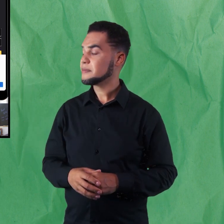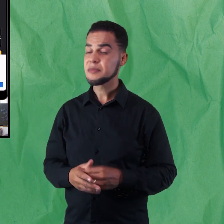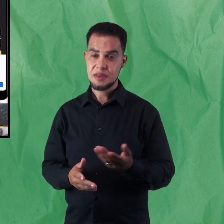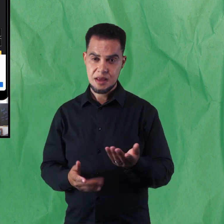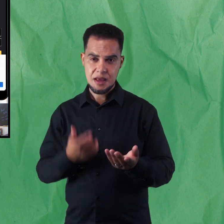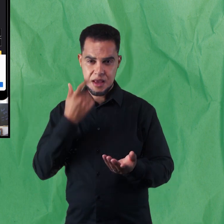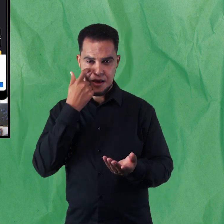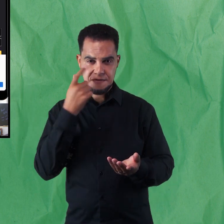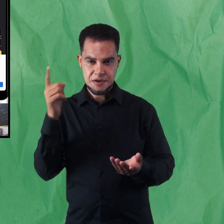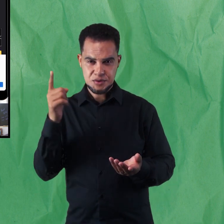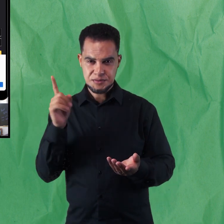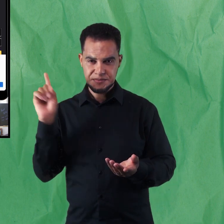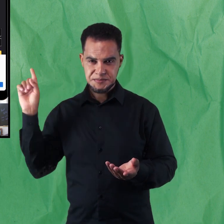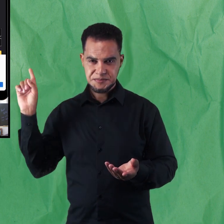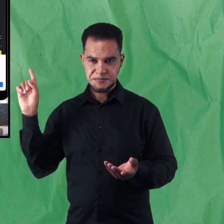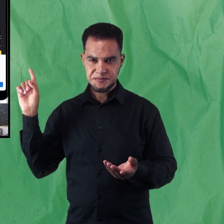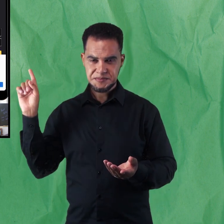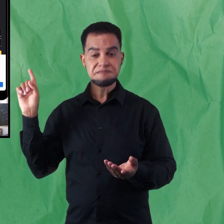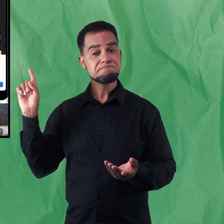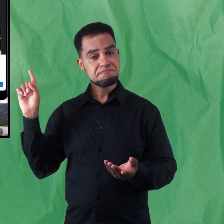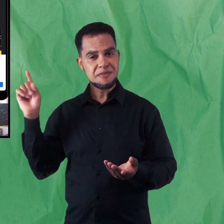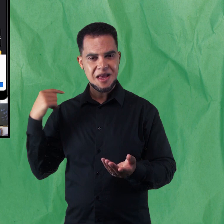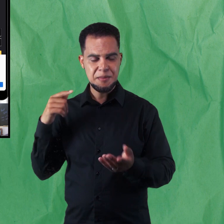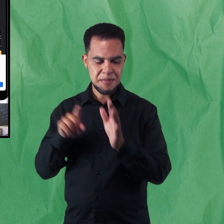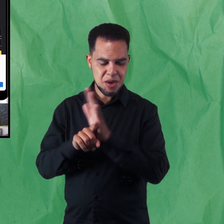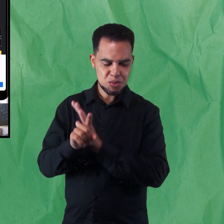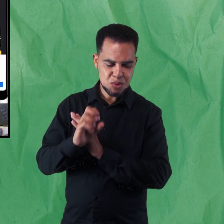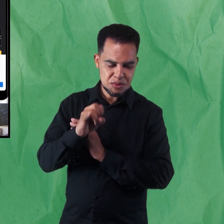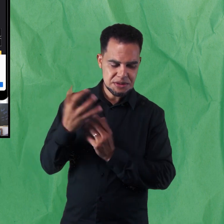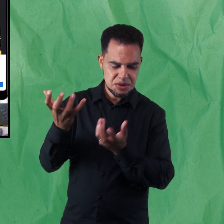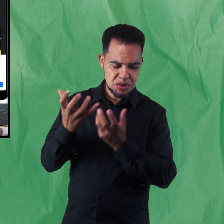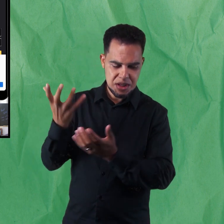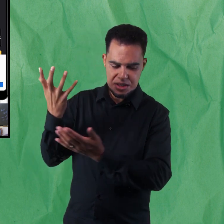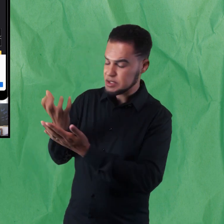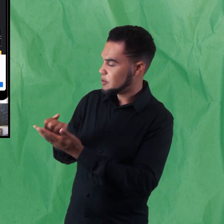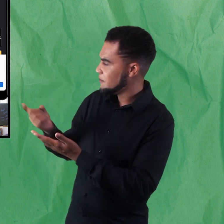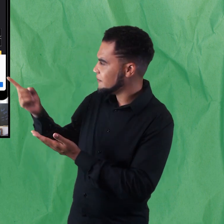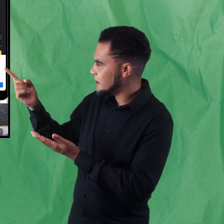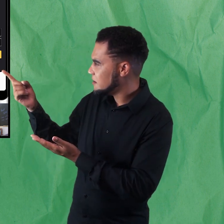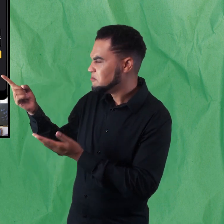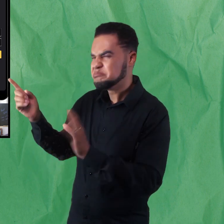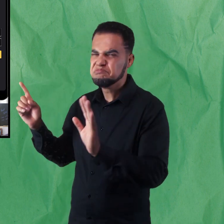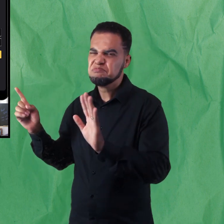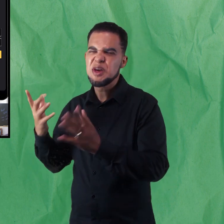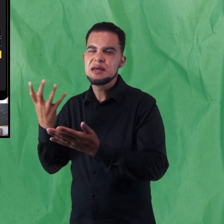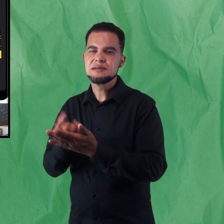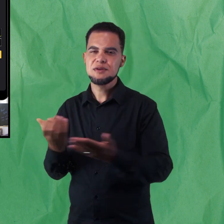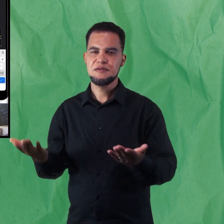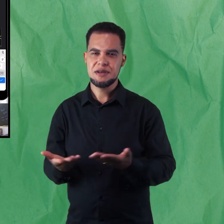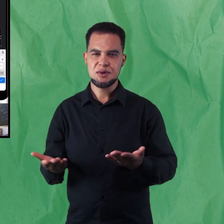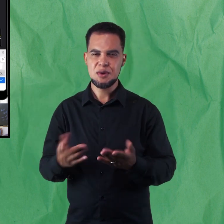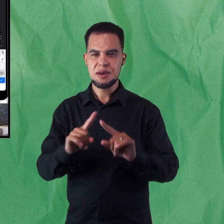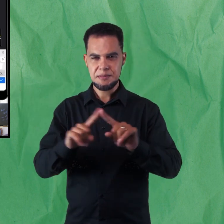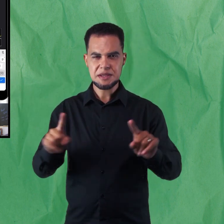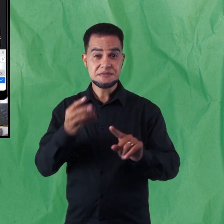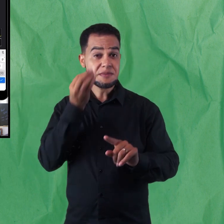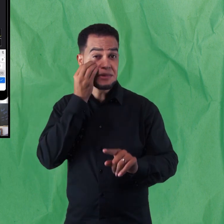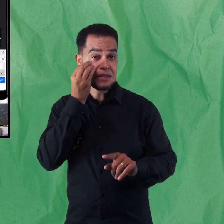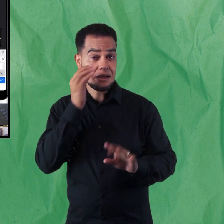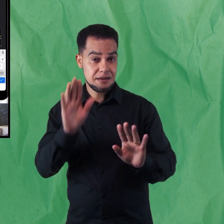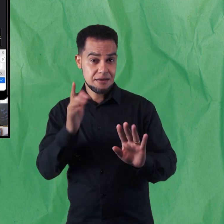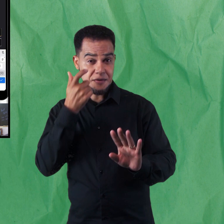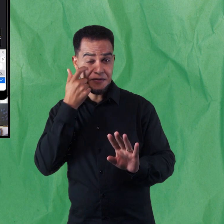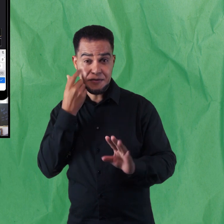então, olha só, né? Ele até perguntou se eu quero salvar aqui o password. Não agora. Então, vamos lá